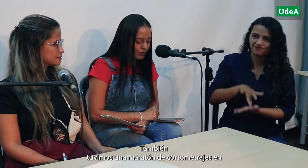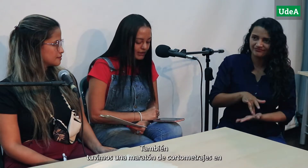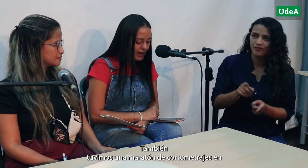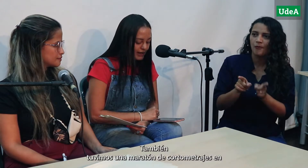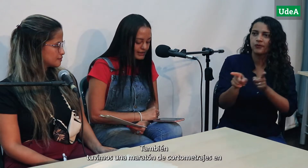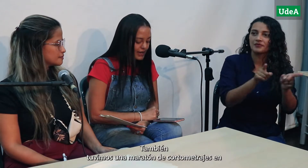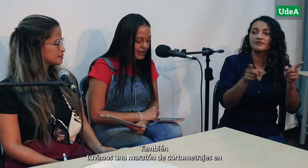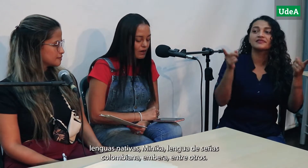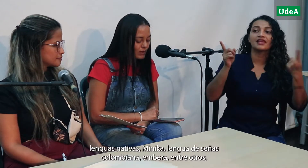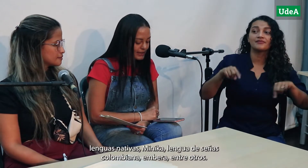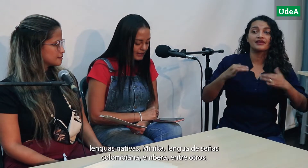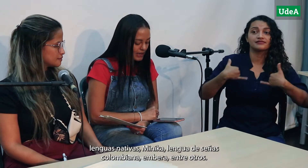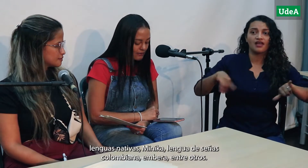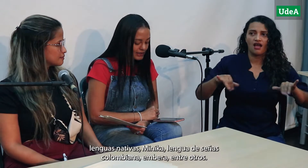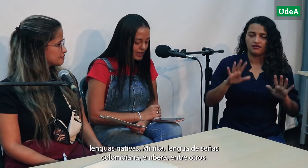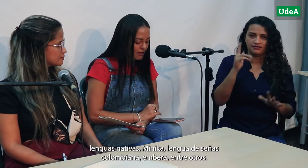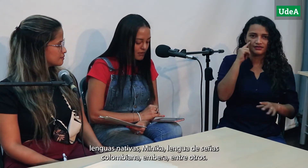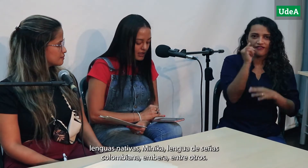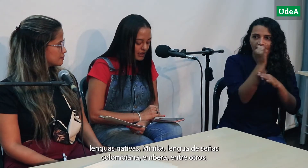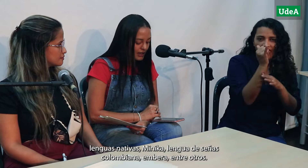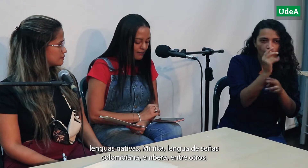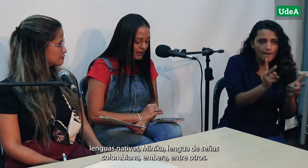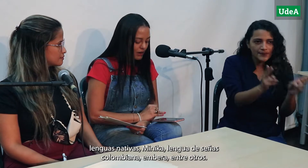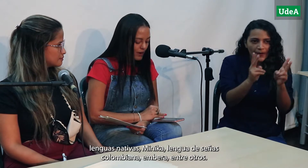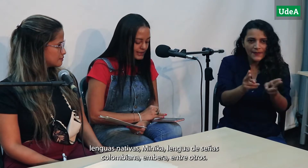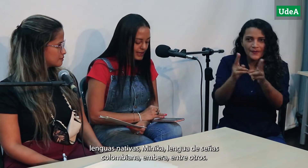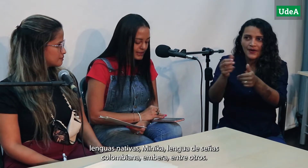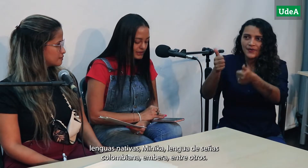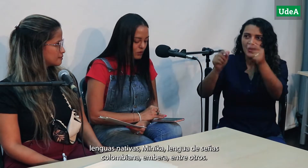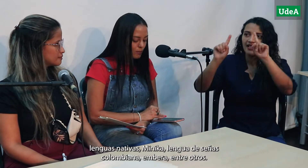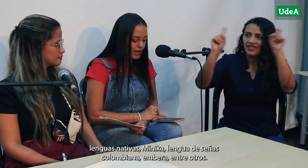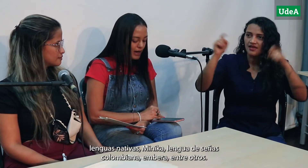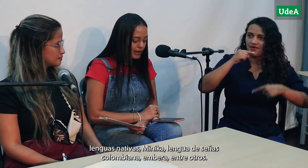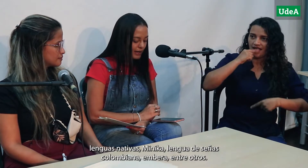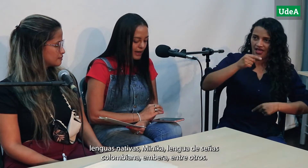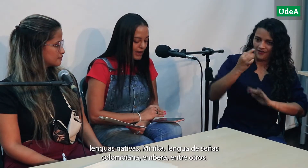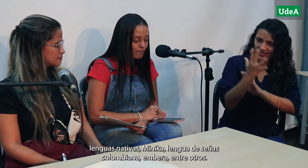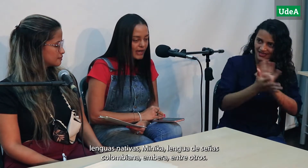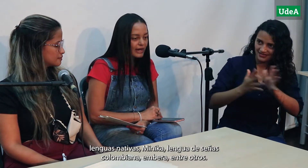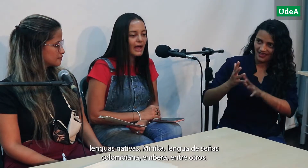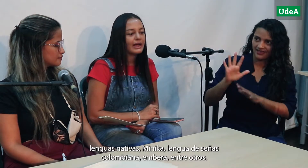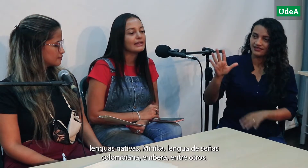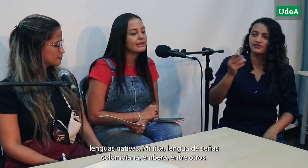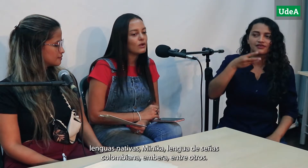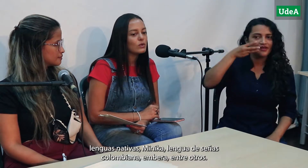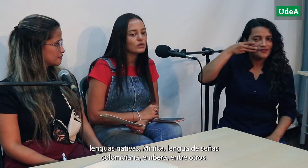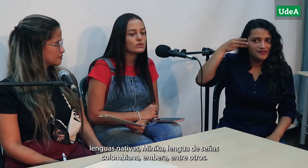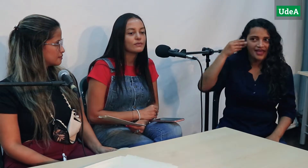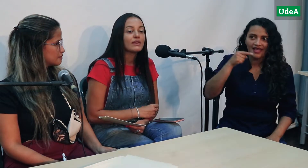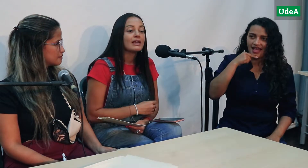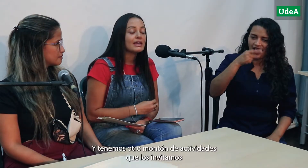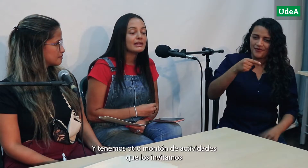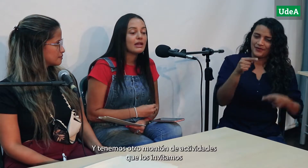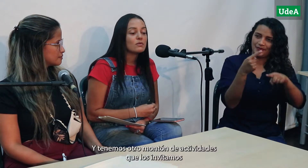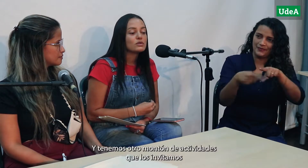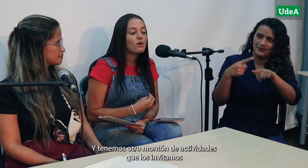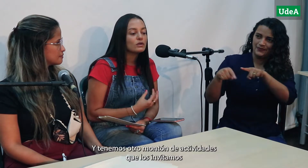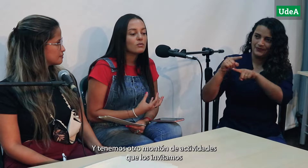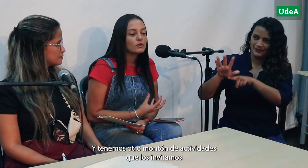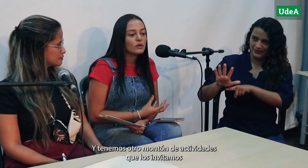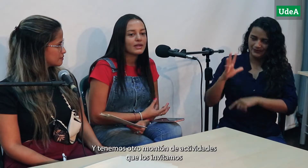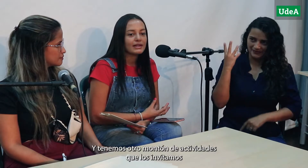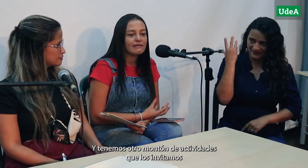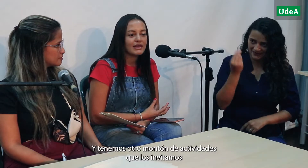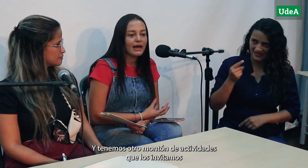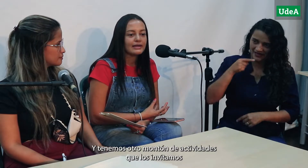de cortometrajes en lenguas nativas, Minica, lengua de señas colombiana, Embera, entre otros. Y tenemos